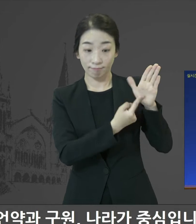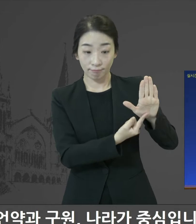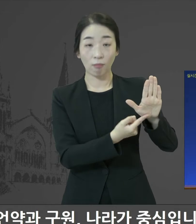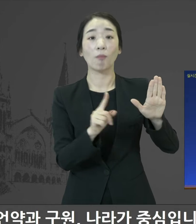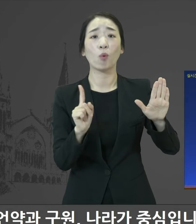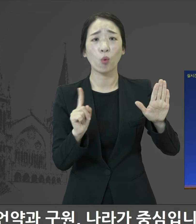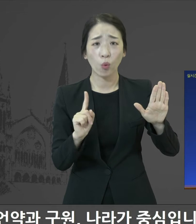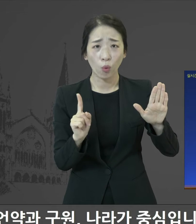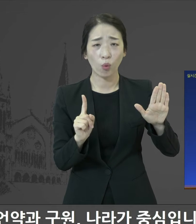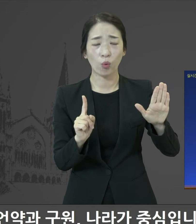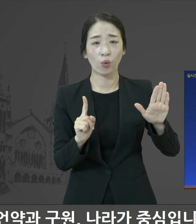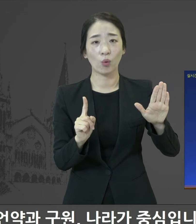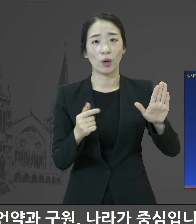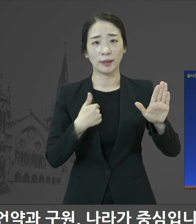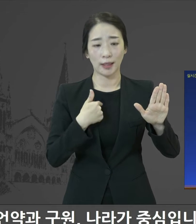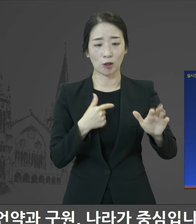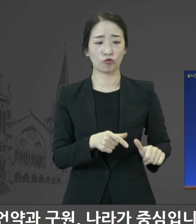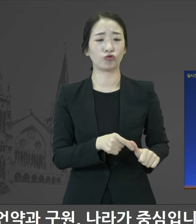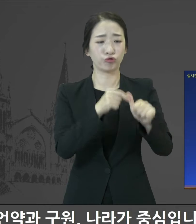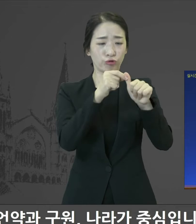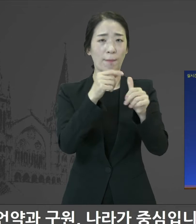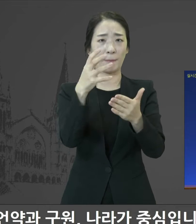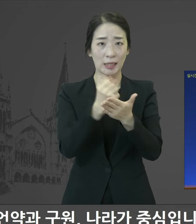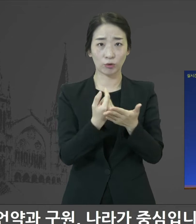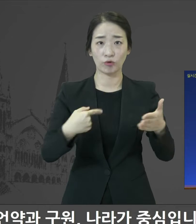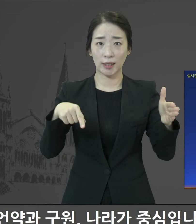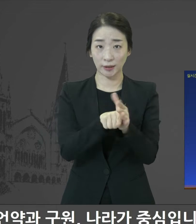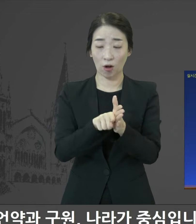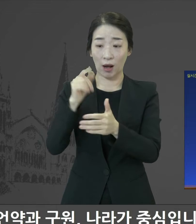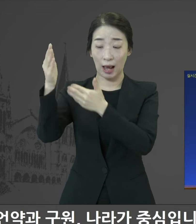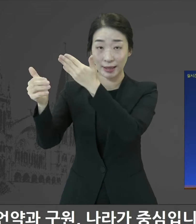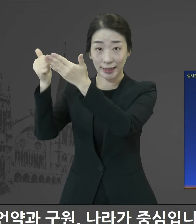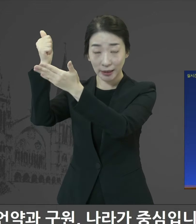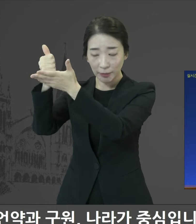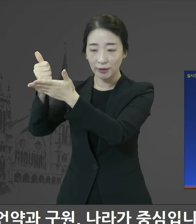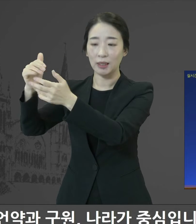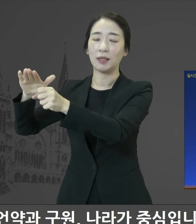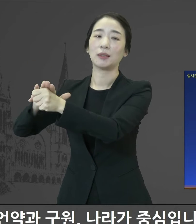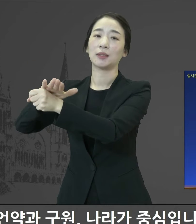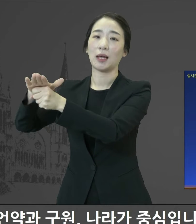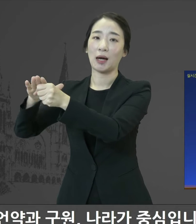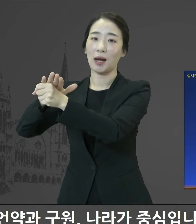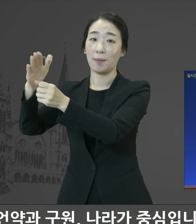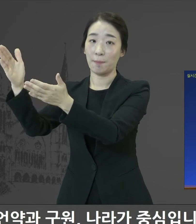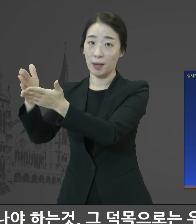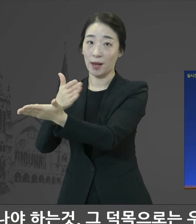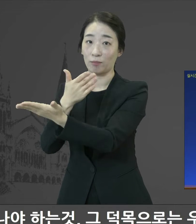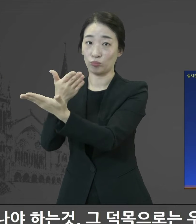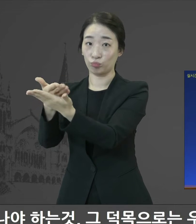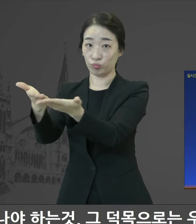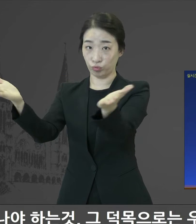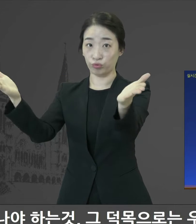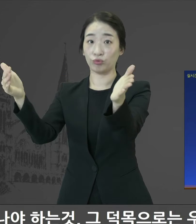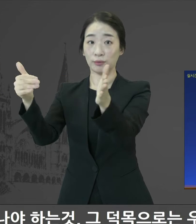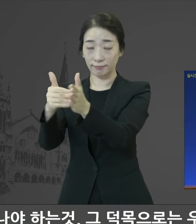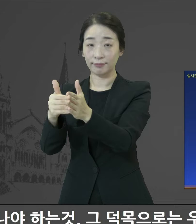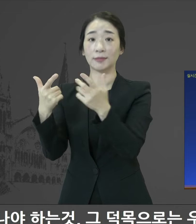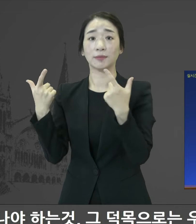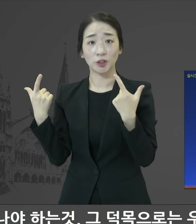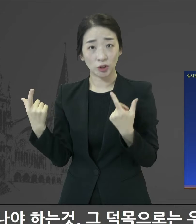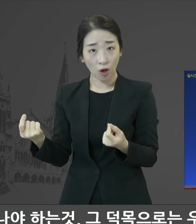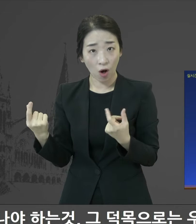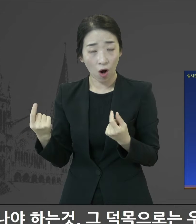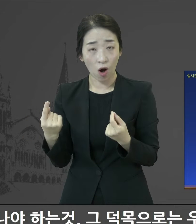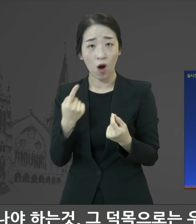있어야 되는가, 우리가 구원받기 위해서 하나님은 무엇을 베푸셨는가? 사랑입니다. 그래서 사랑도 성경의 굉장히 큰 주제라고 말할 수